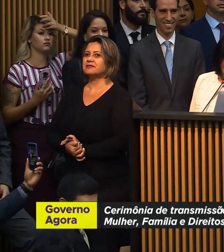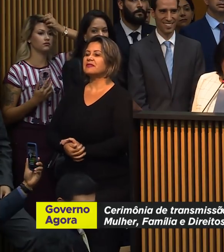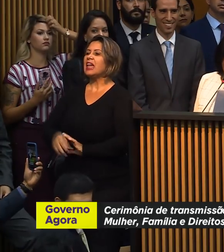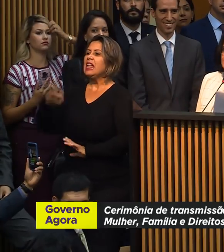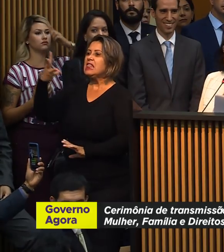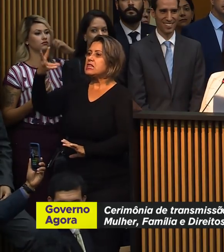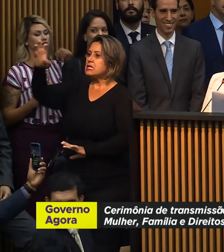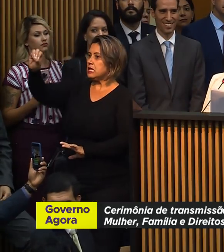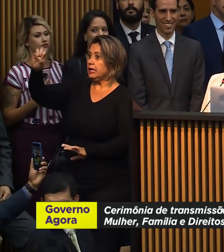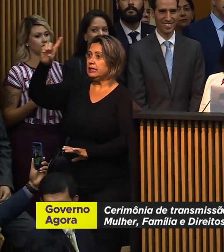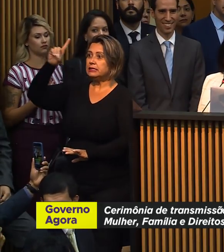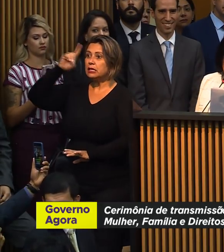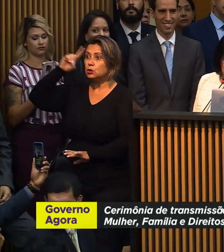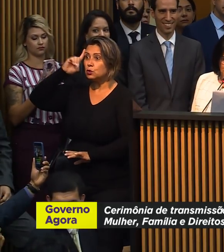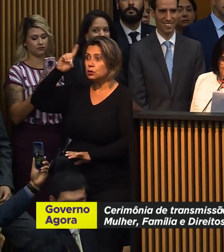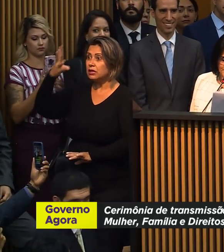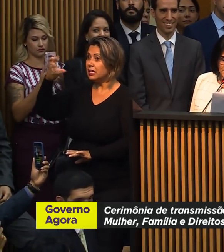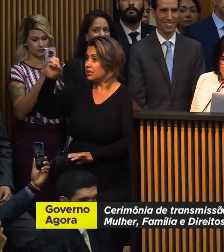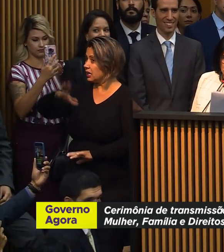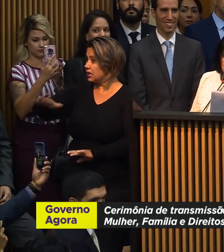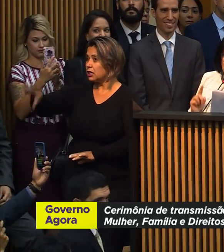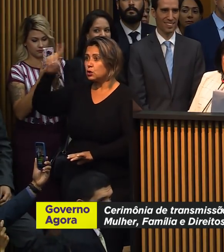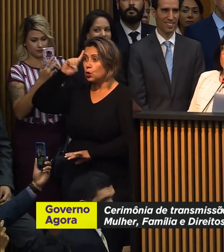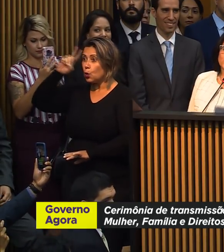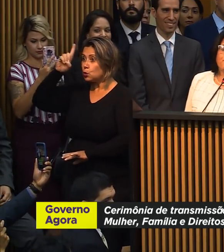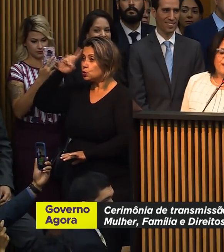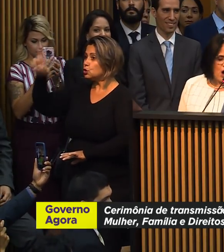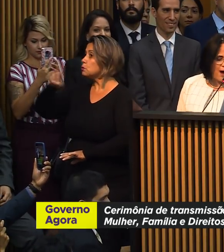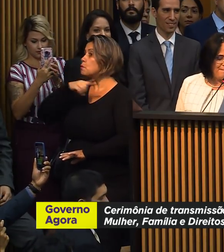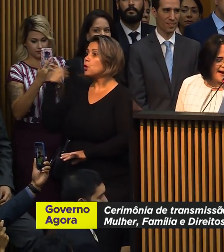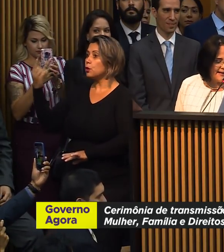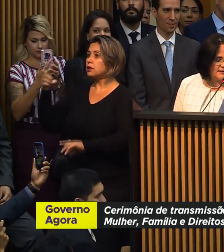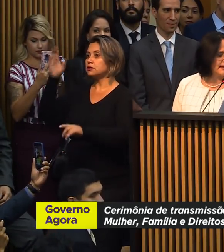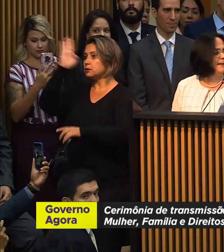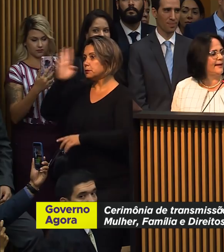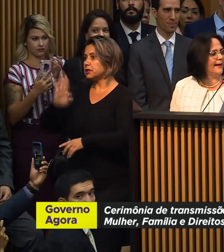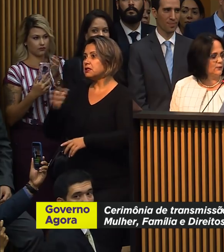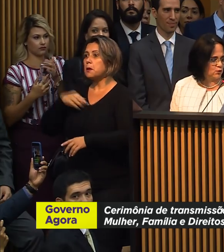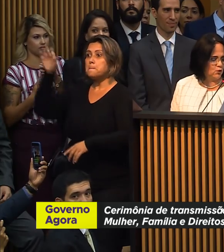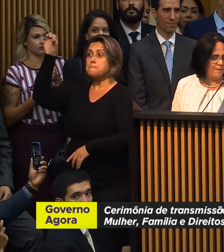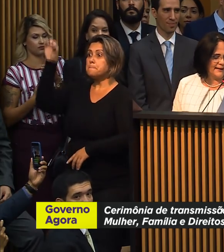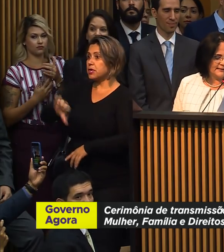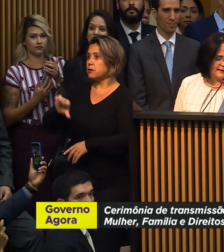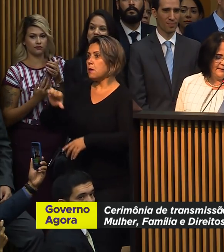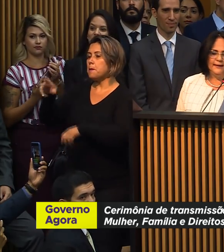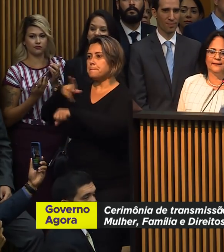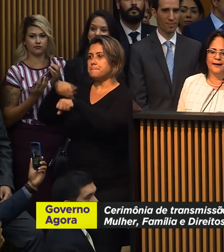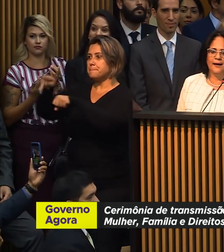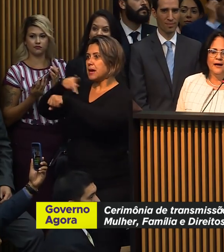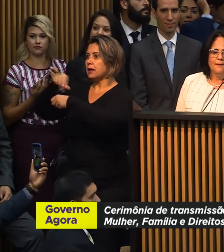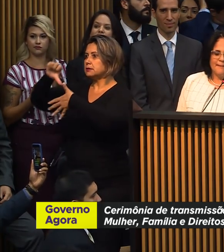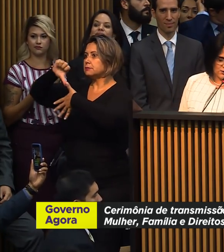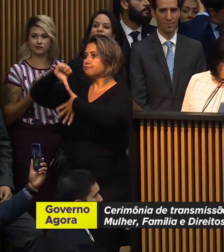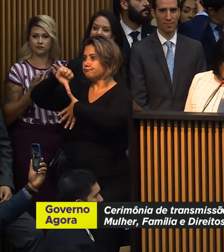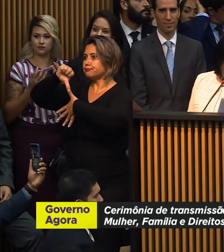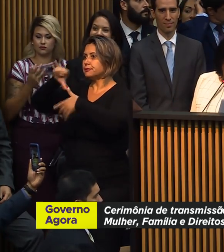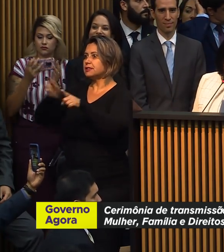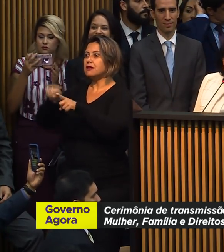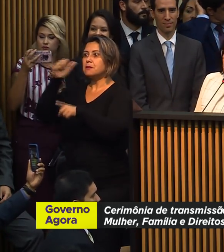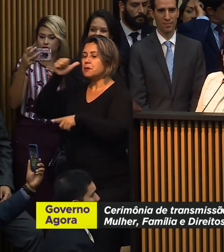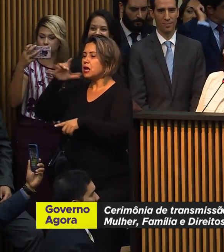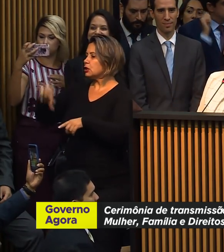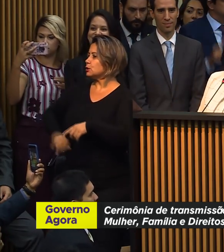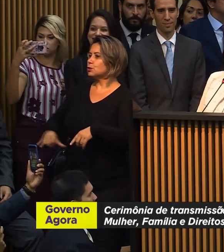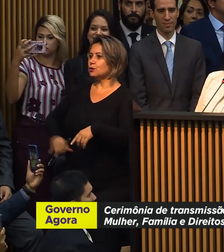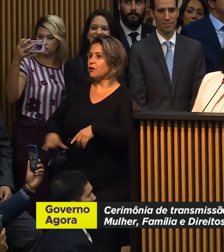Crianças são assassinadas por dia no Brasil. Somos o pior país da América do Sul para ser menina. Mas o